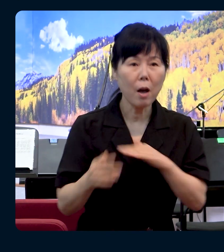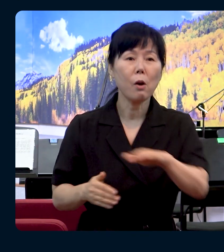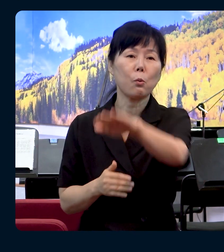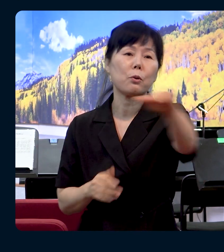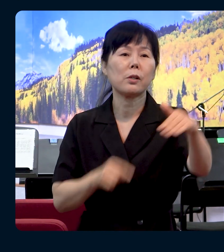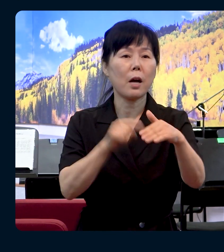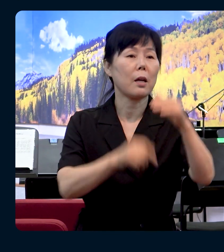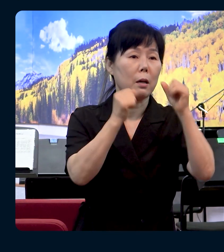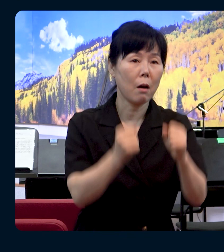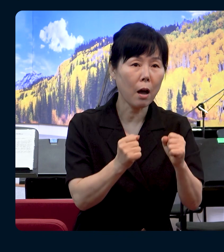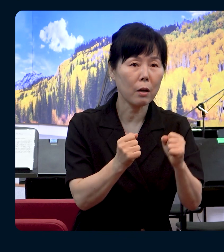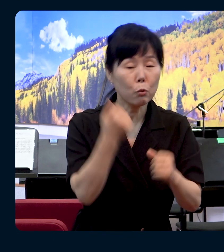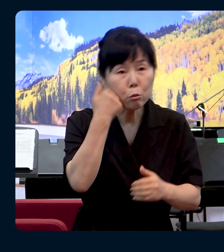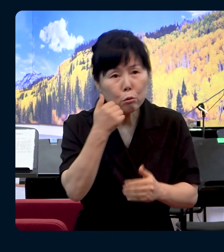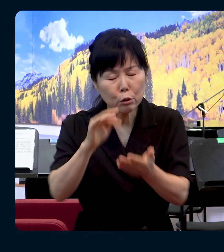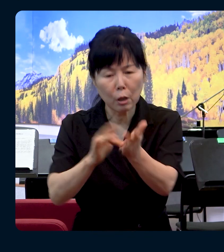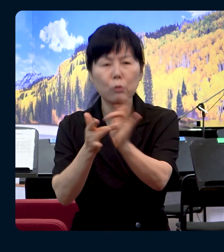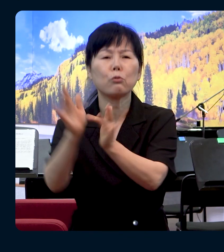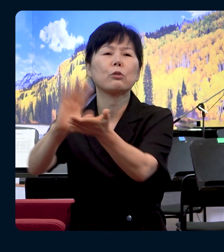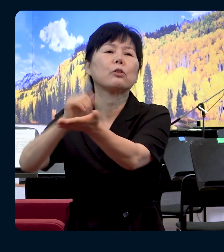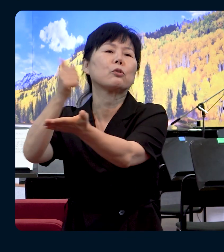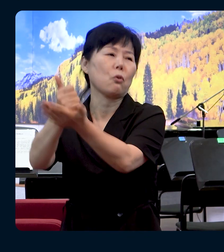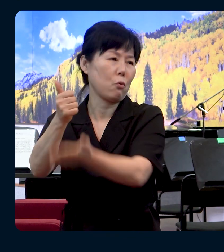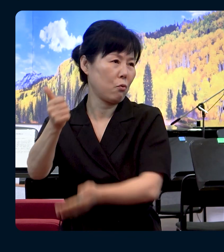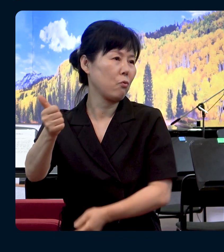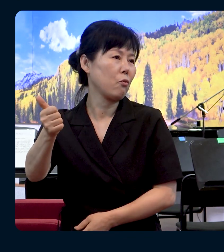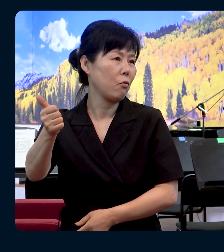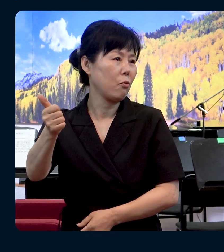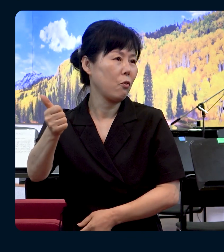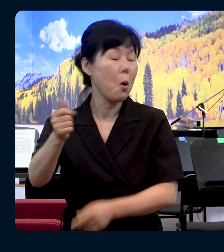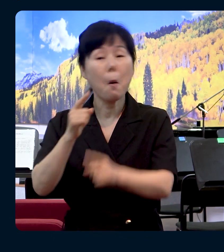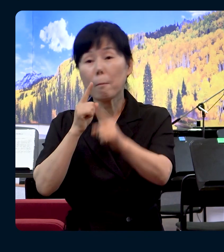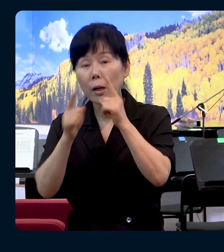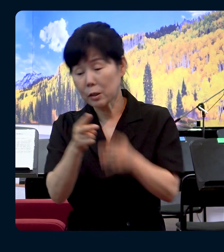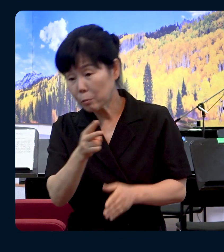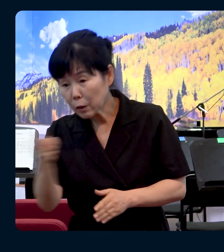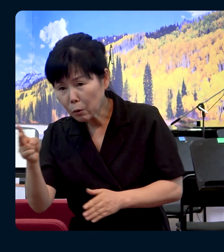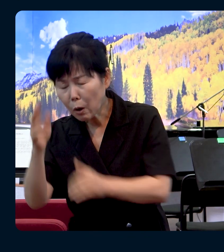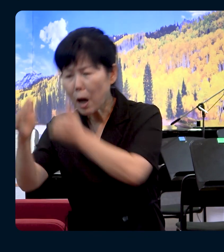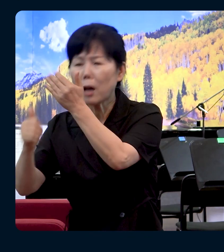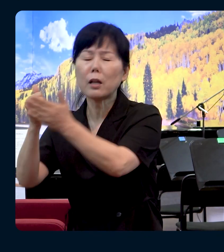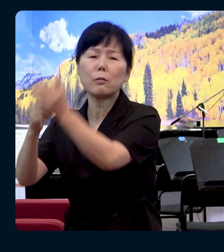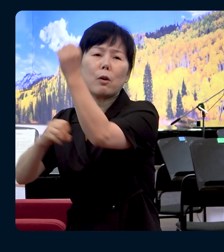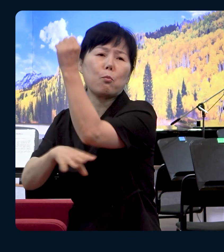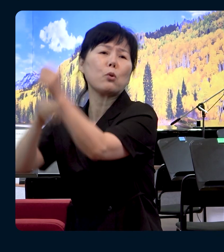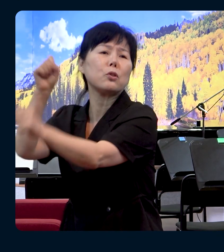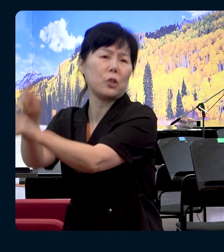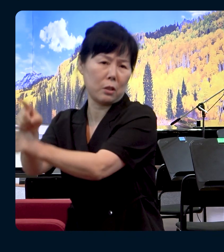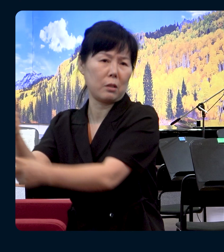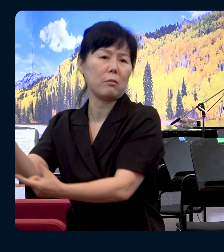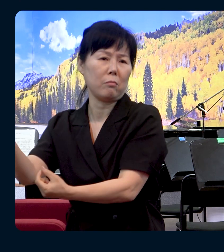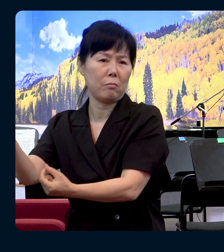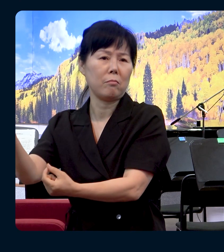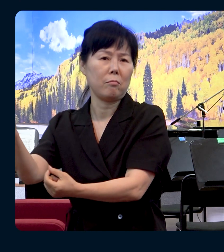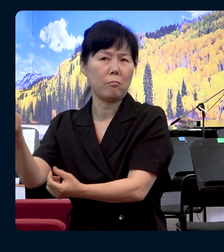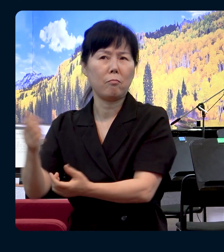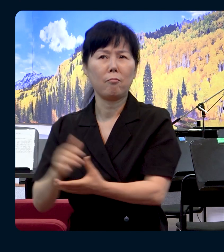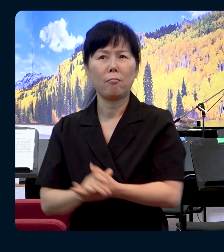바로 예수 그리스도이신 것처럼 그렇게, 말씀이 바로 하나님의 본질이에요. 하나님의 존재의 힘이시다, 그